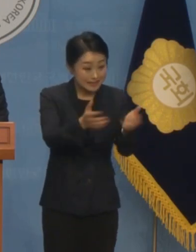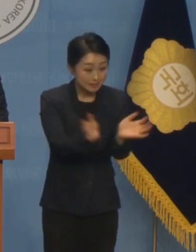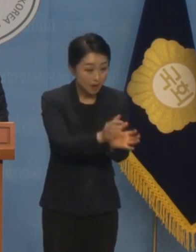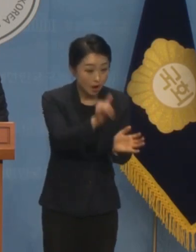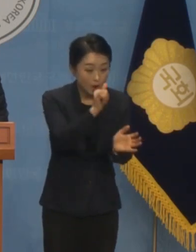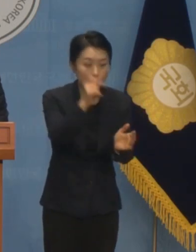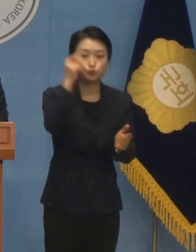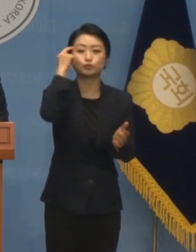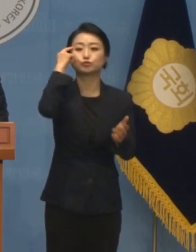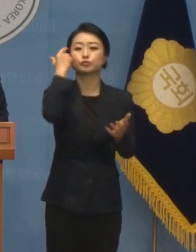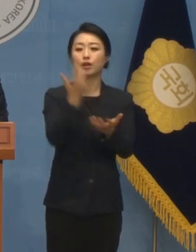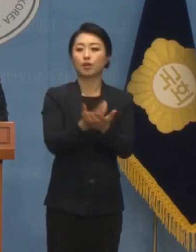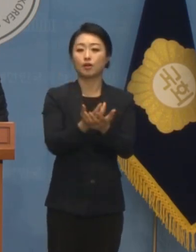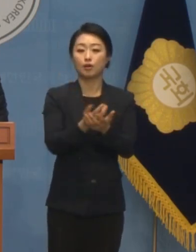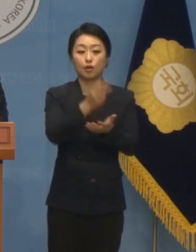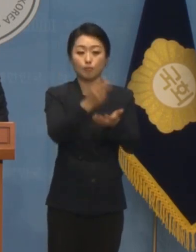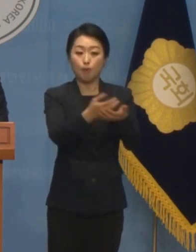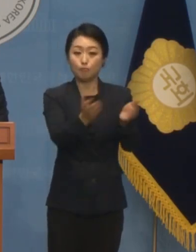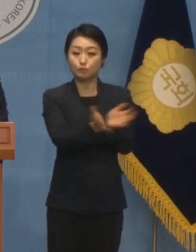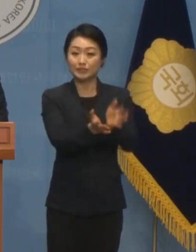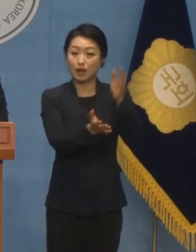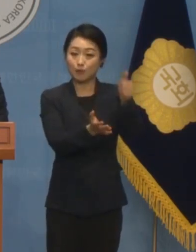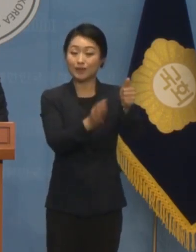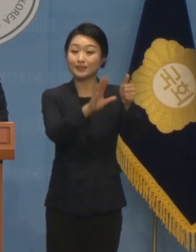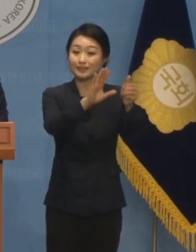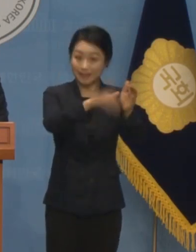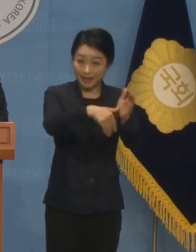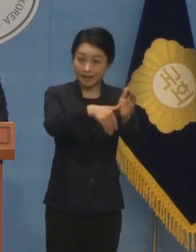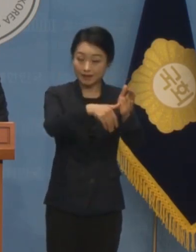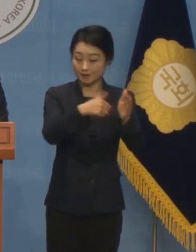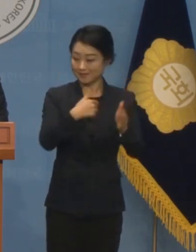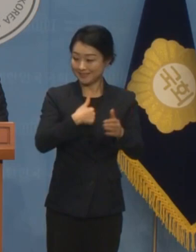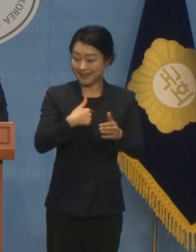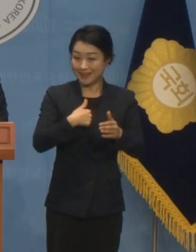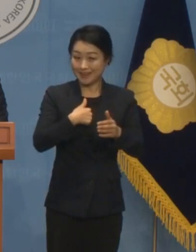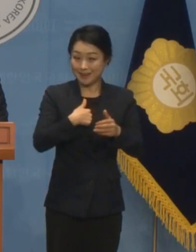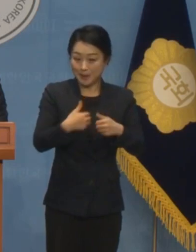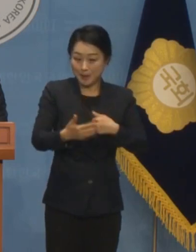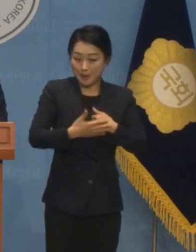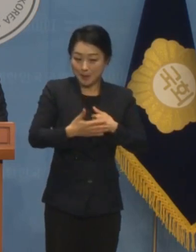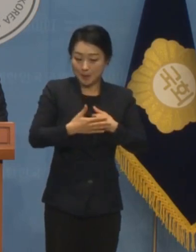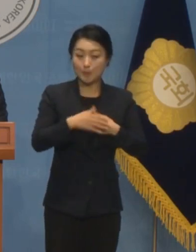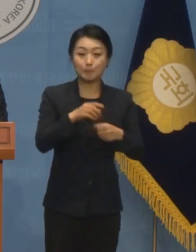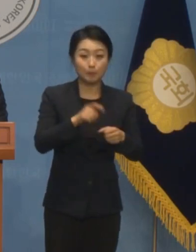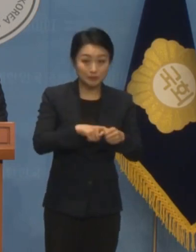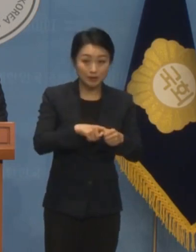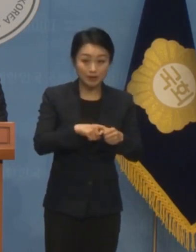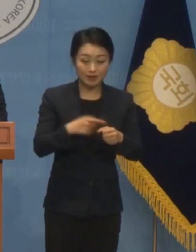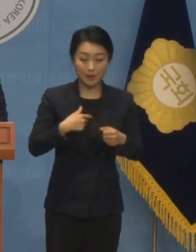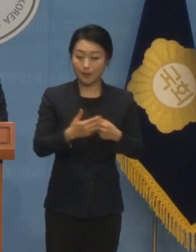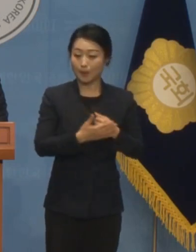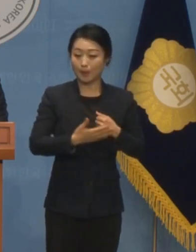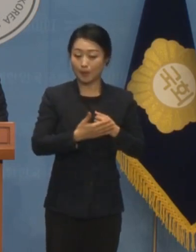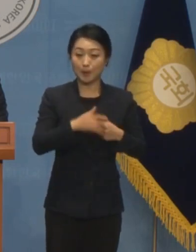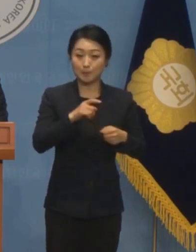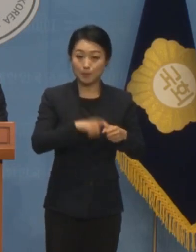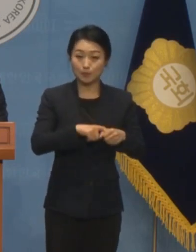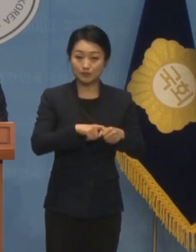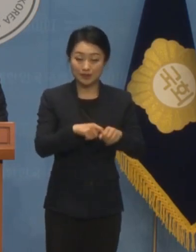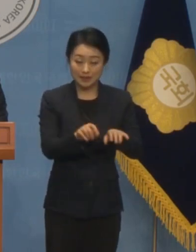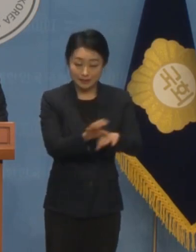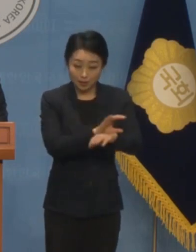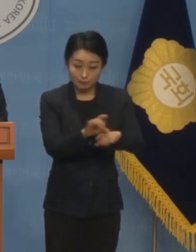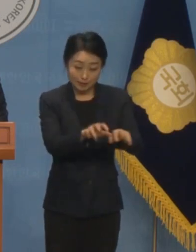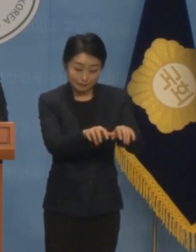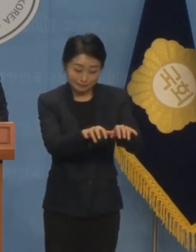법무부 장관이라는 공직이 있는 자가 본인에게 우호적인 여론을 조성하기 위해 댓글팀을 운용했다는